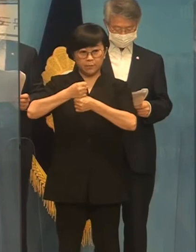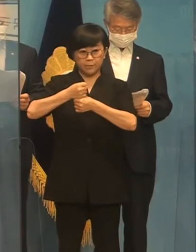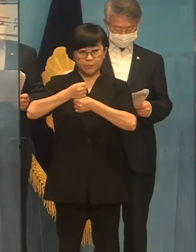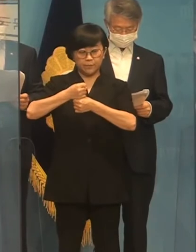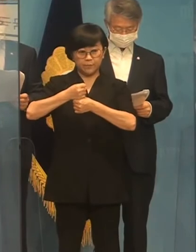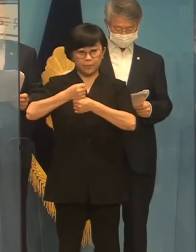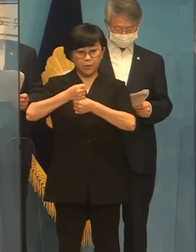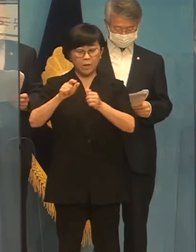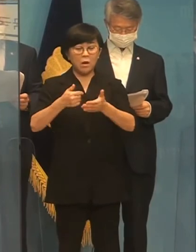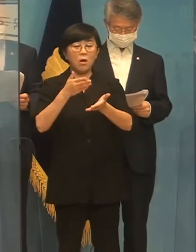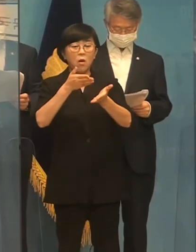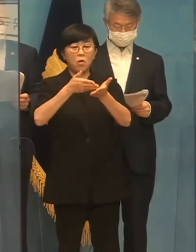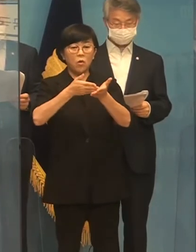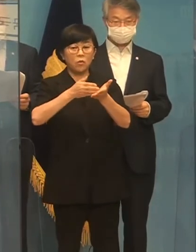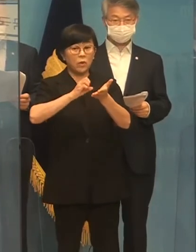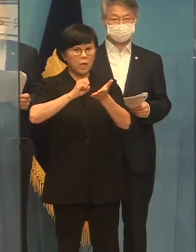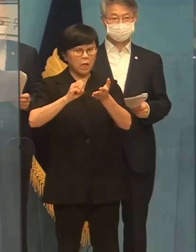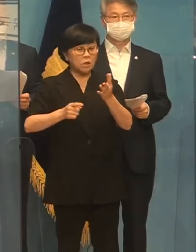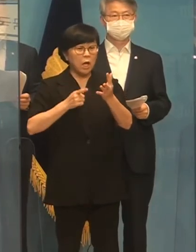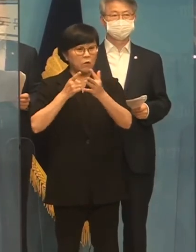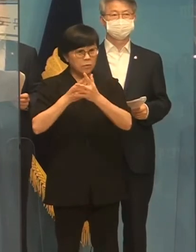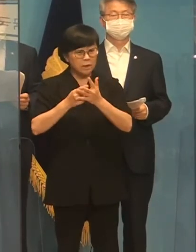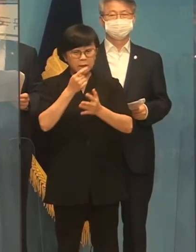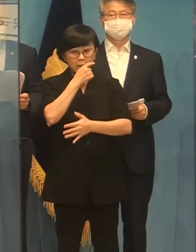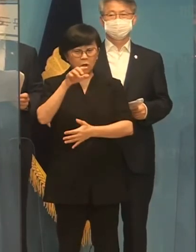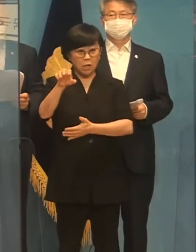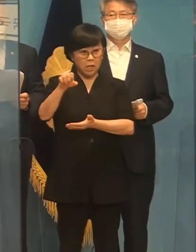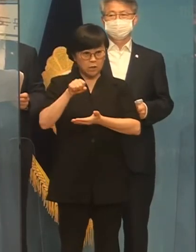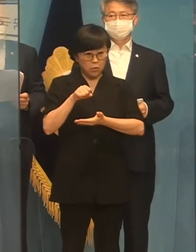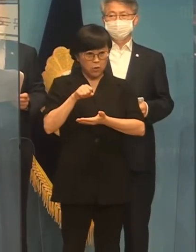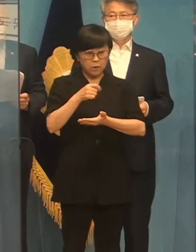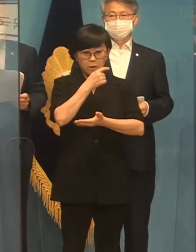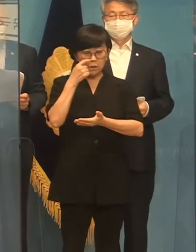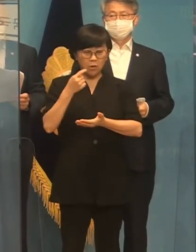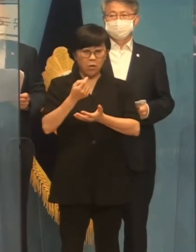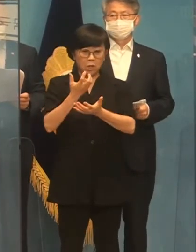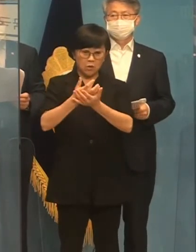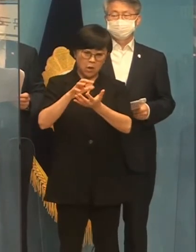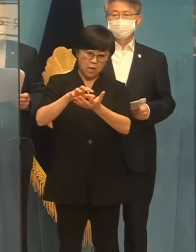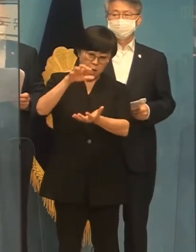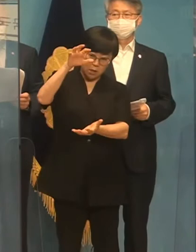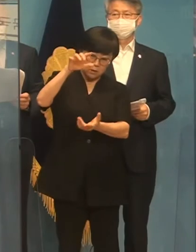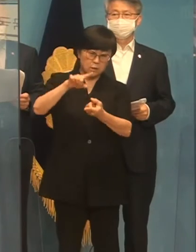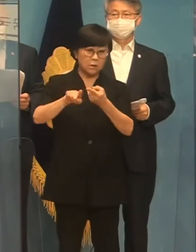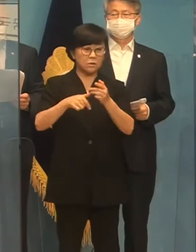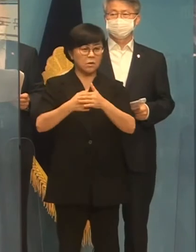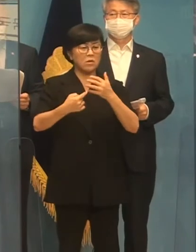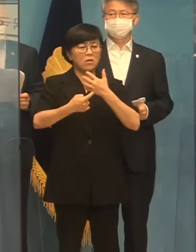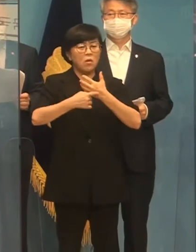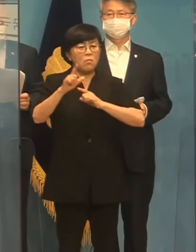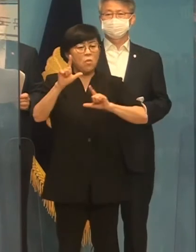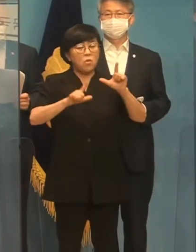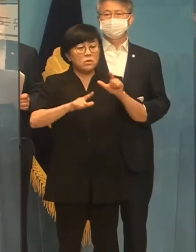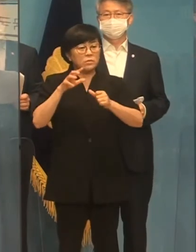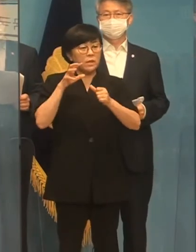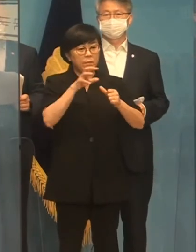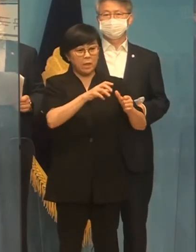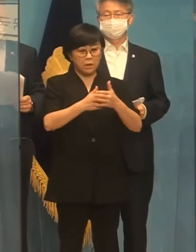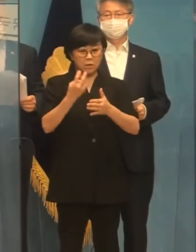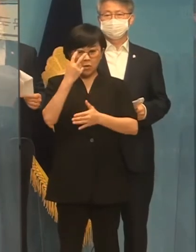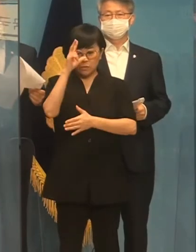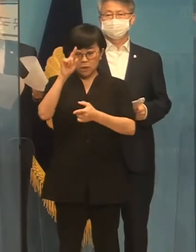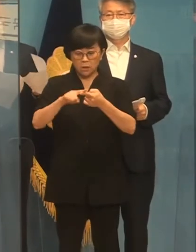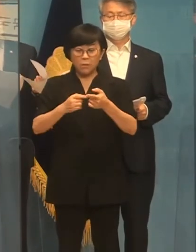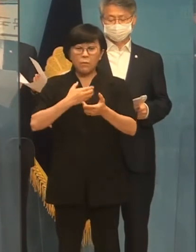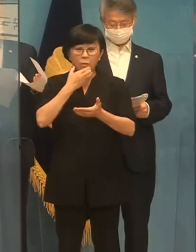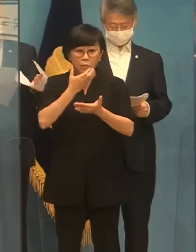흘린 언론 보도를 다시 증거로 제출하며 증거 기록의 양을 늘려 외형으로 압박하는 검찰의 수법에